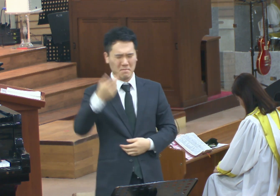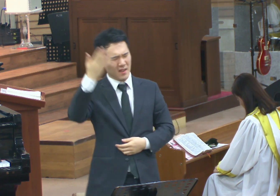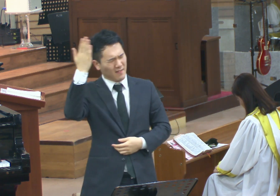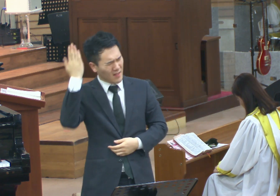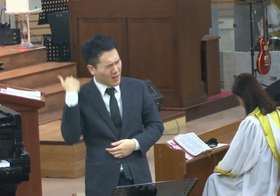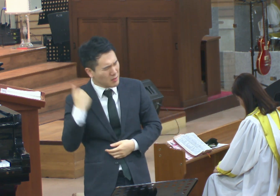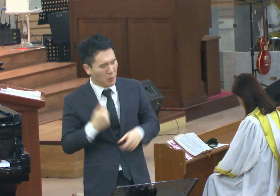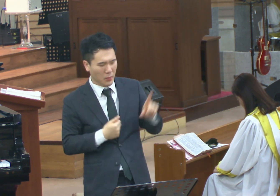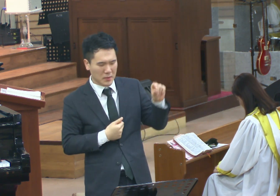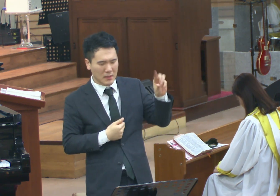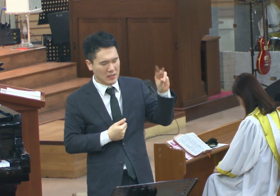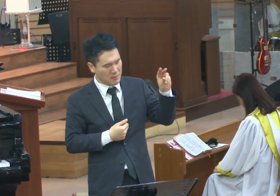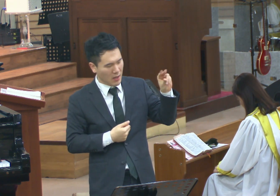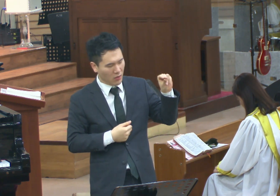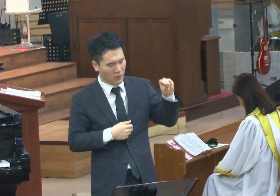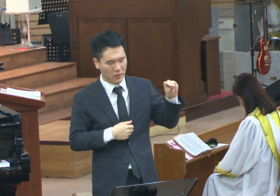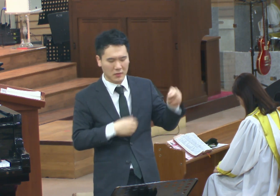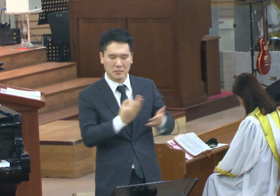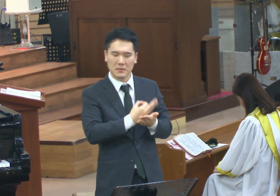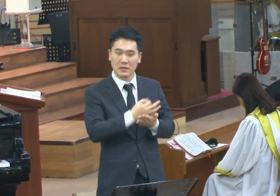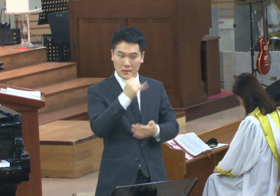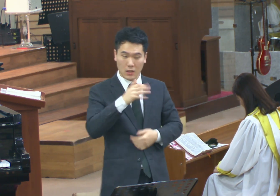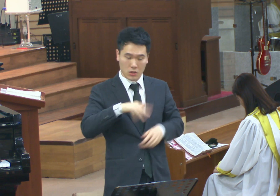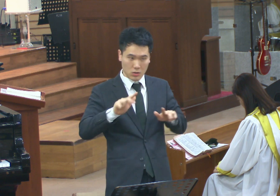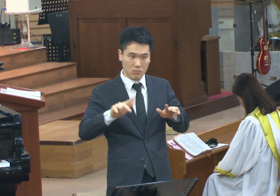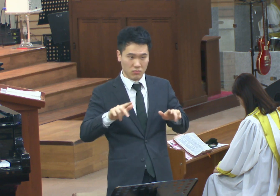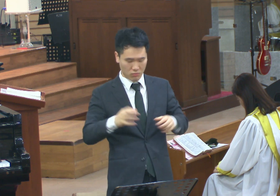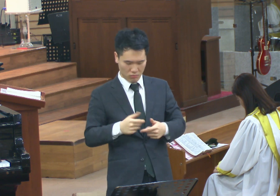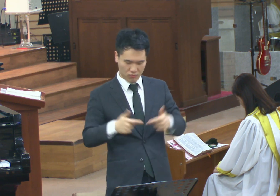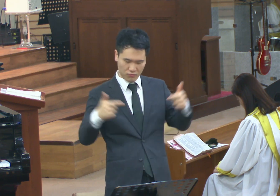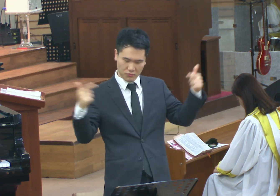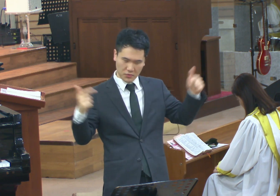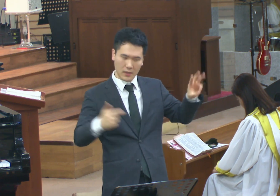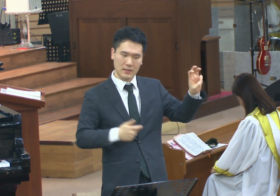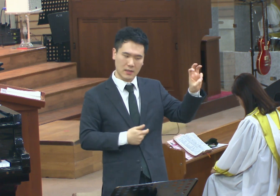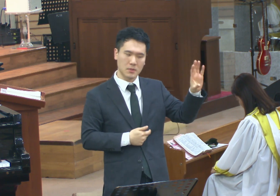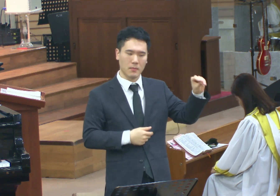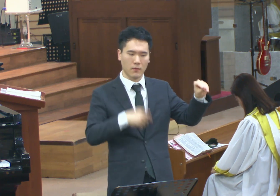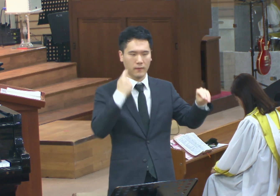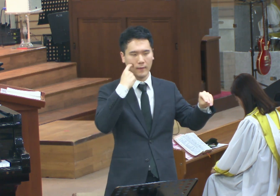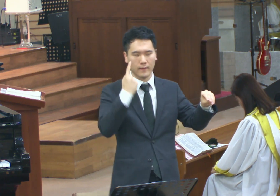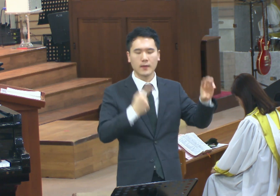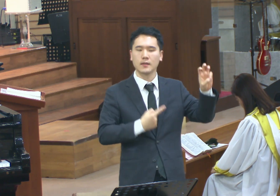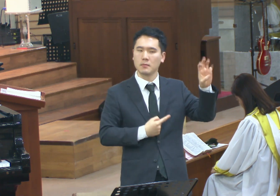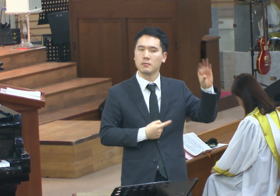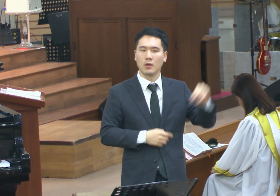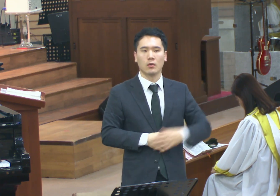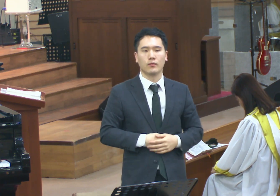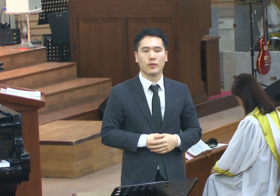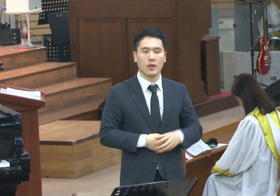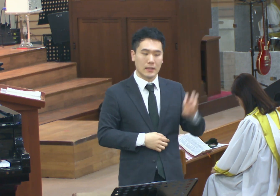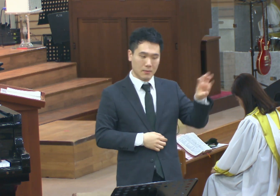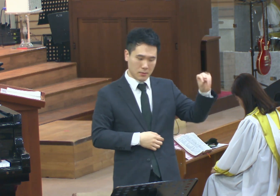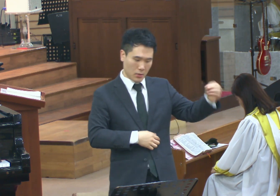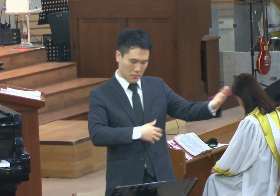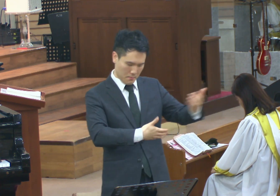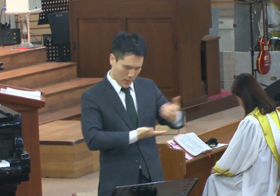하나당 돈이 훨씬 많이 들죠. 그래서 30만 원 받아가지고 10만 원씩 모으면 전역할